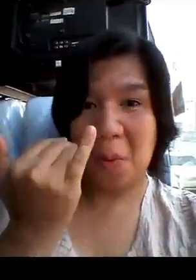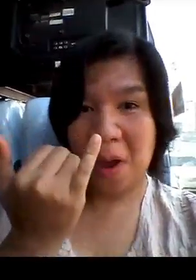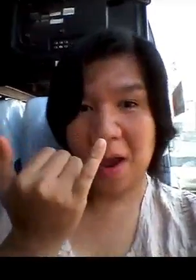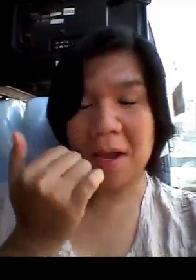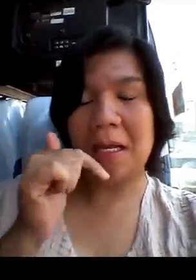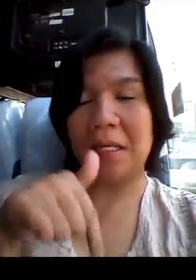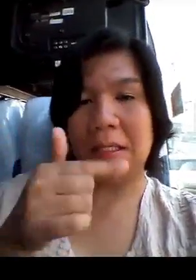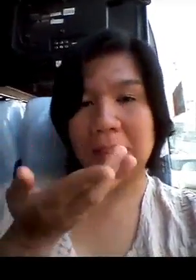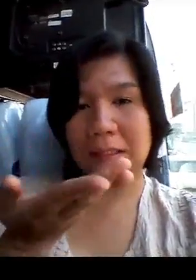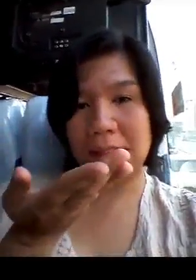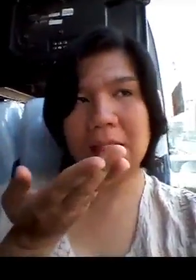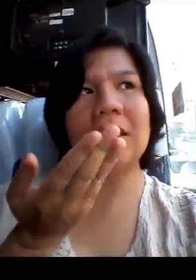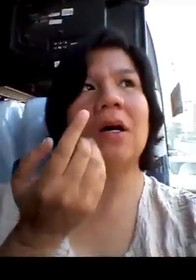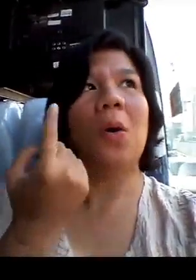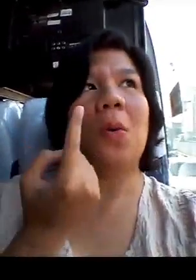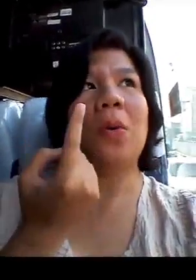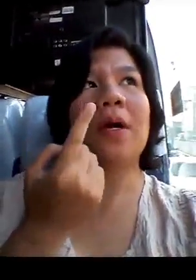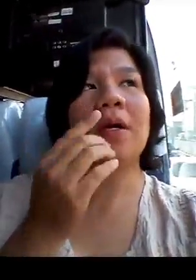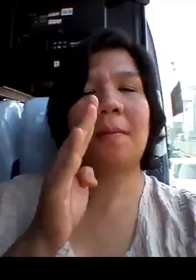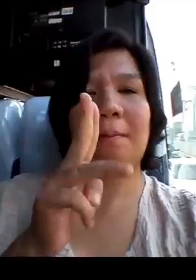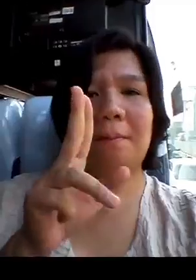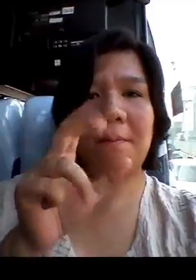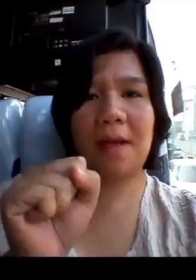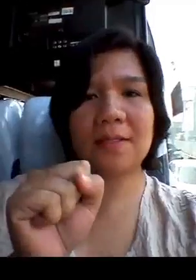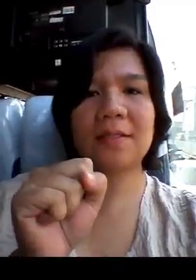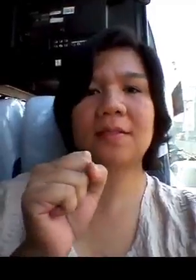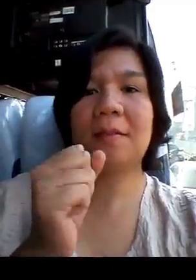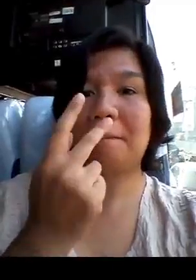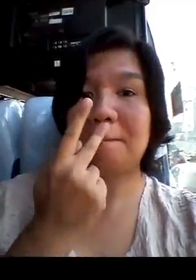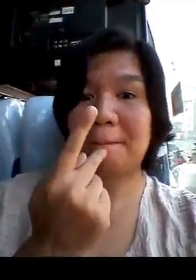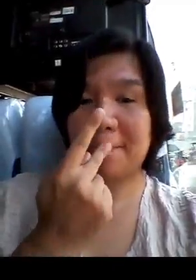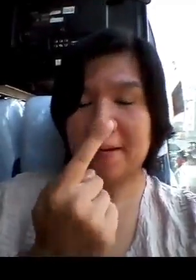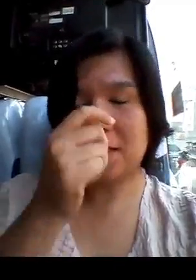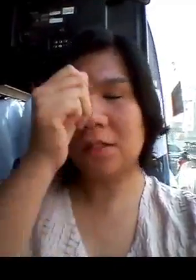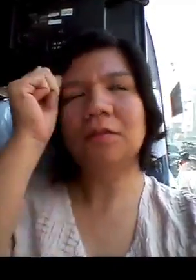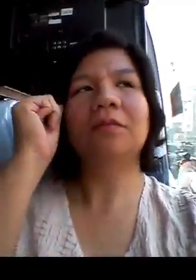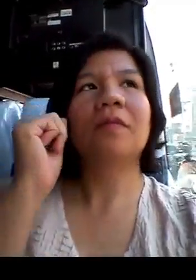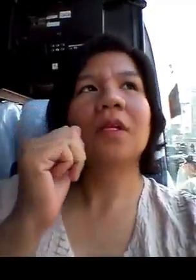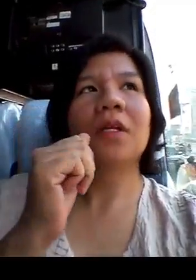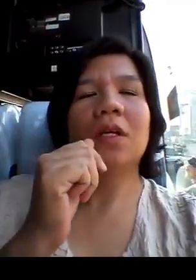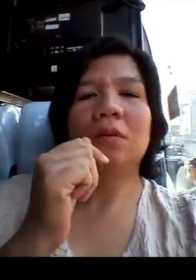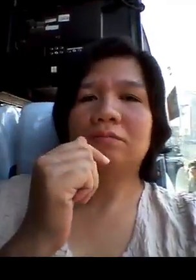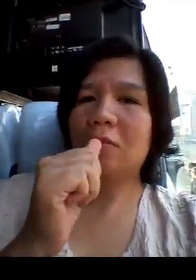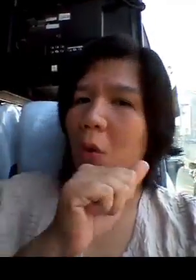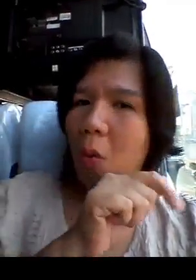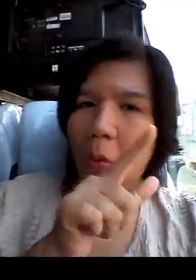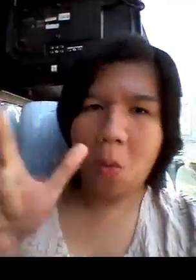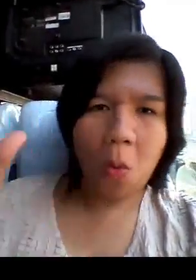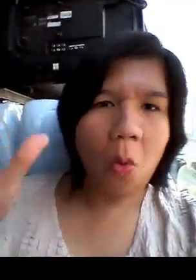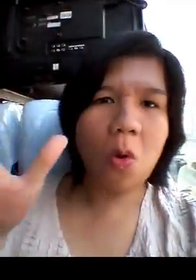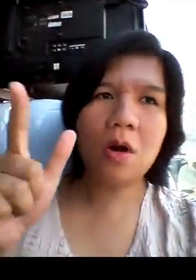maraming tao na pababilang sa sangay ng kababaihan, kabataan, senior citizens at persons with